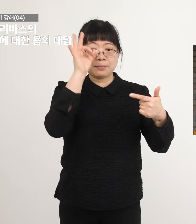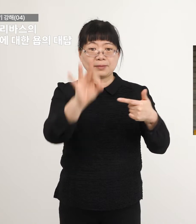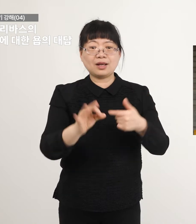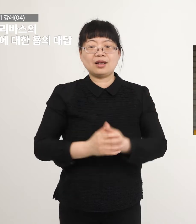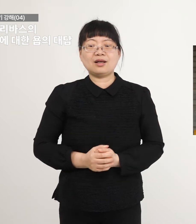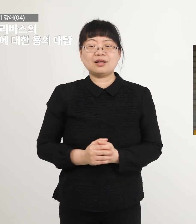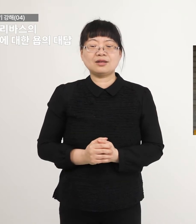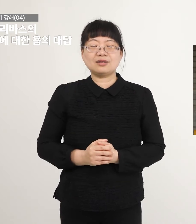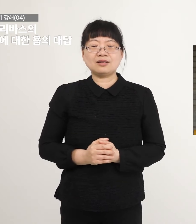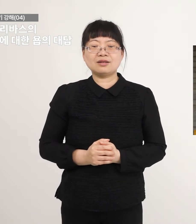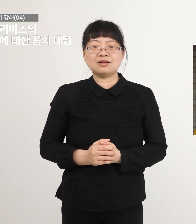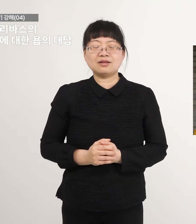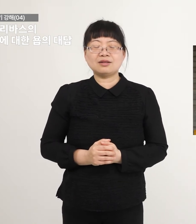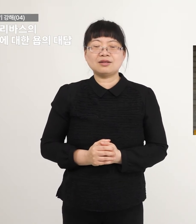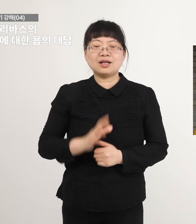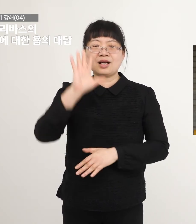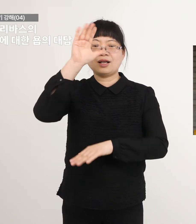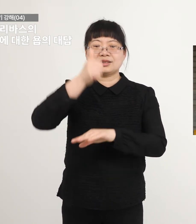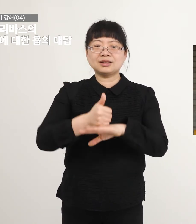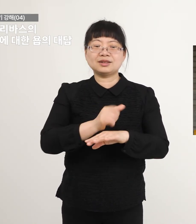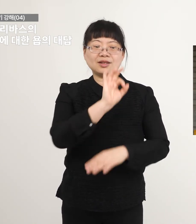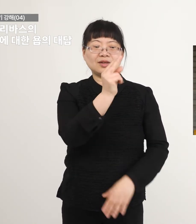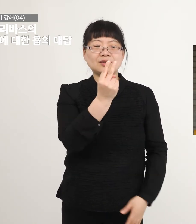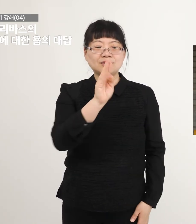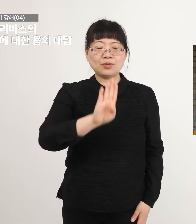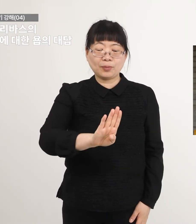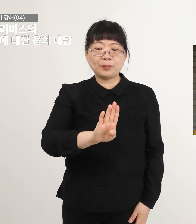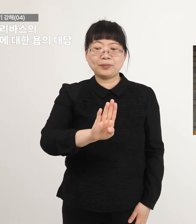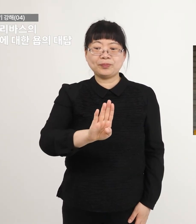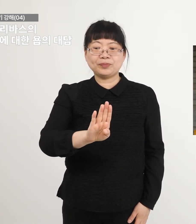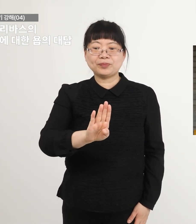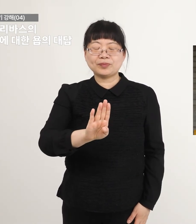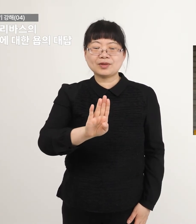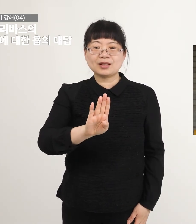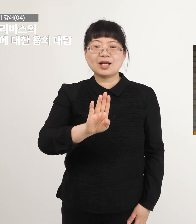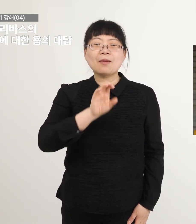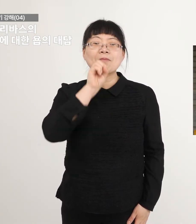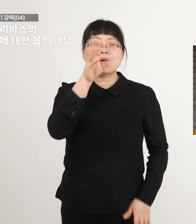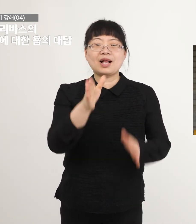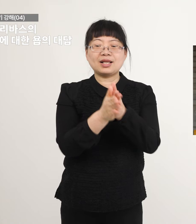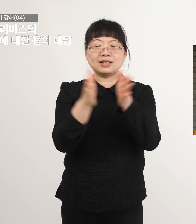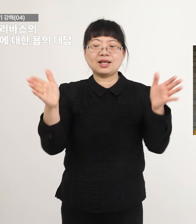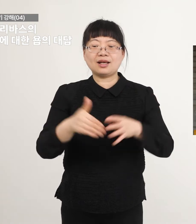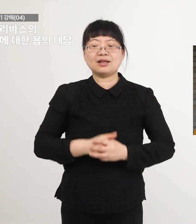넘어와서 이제 드디어 욥이 터집니다.